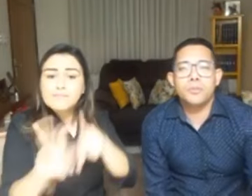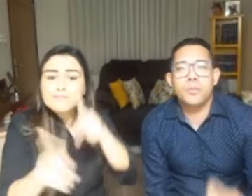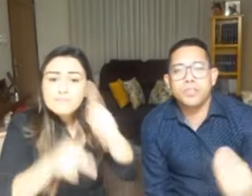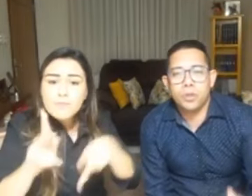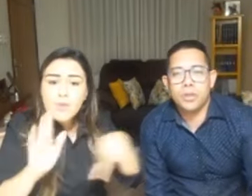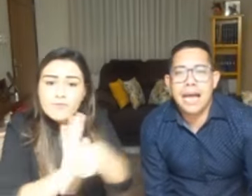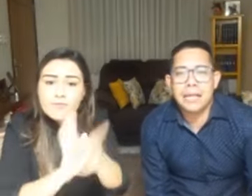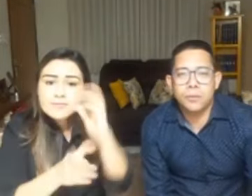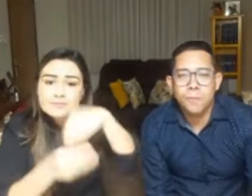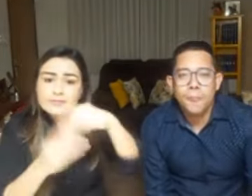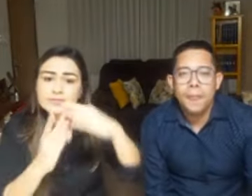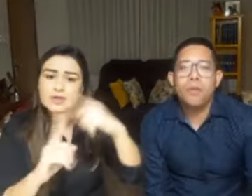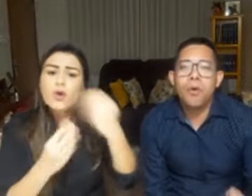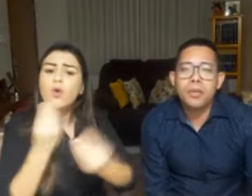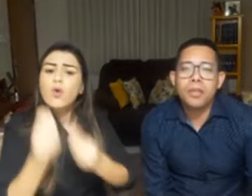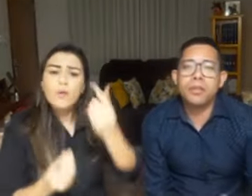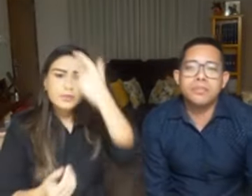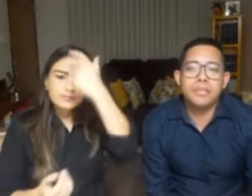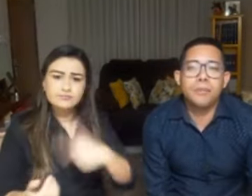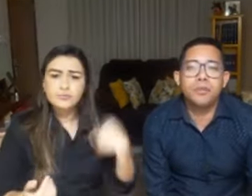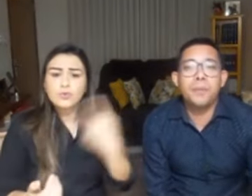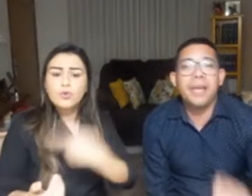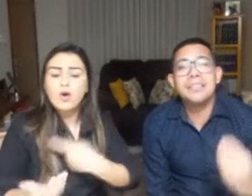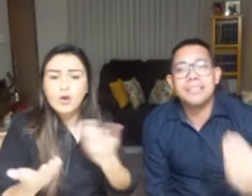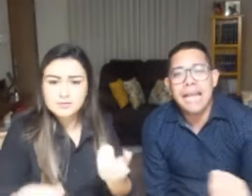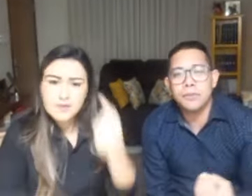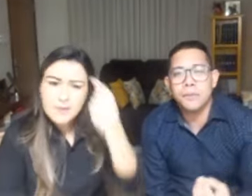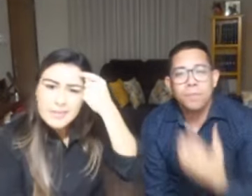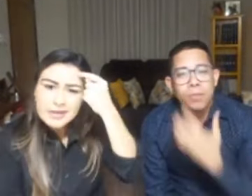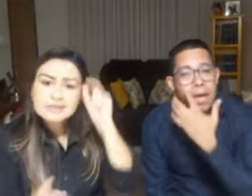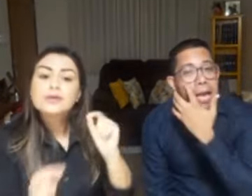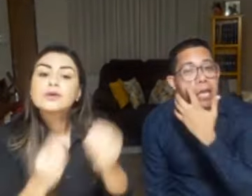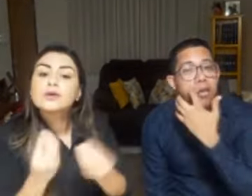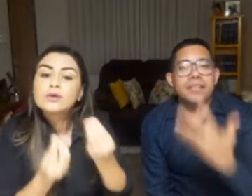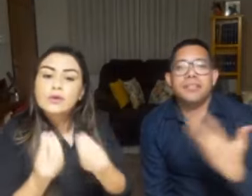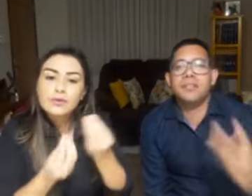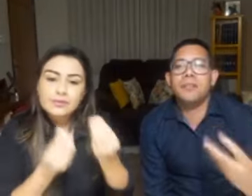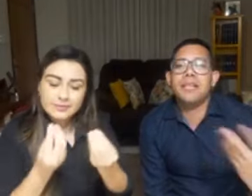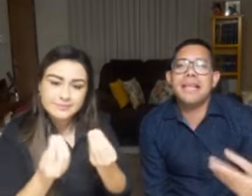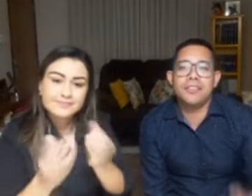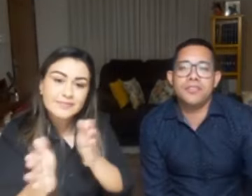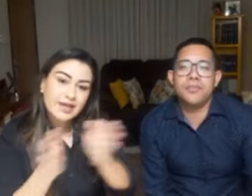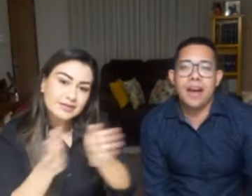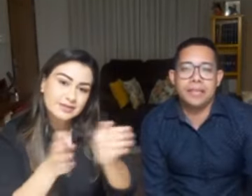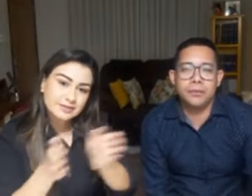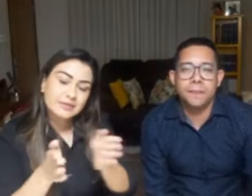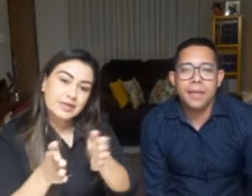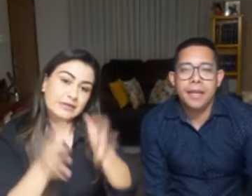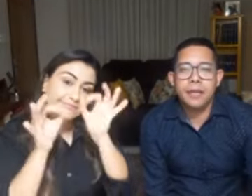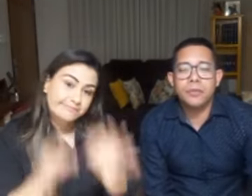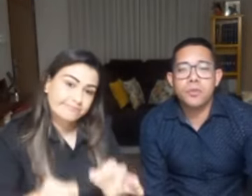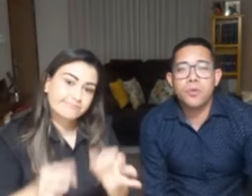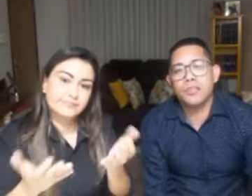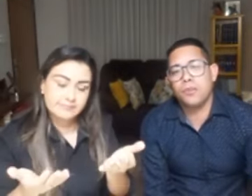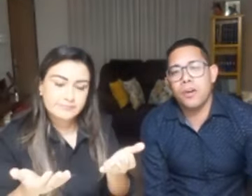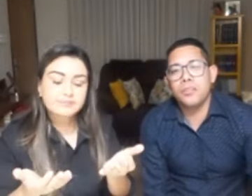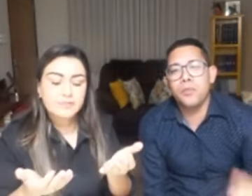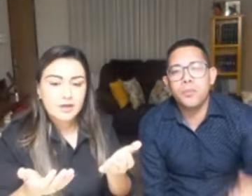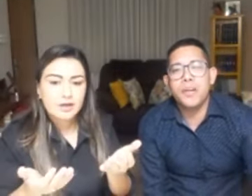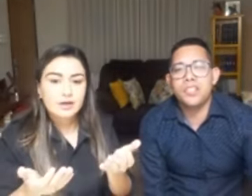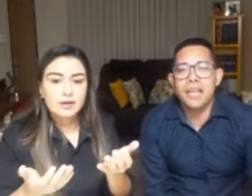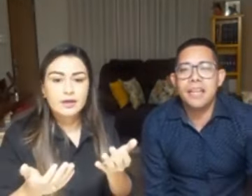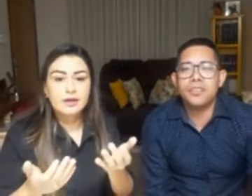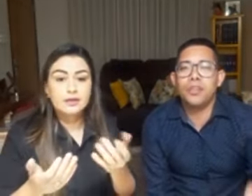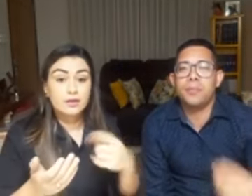nos posicionado? Como que nós temos pensado em uma acessibilidade de fato? Então, são questões